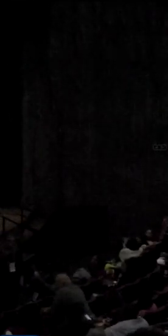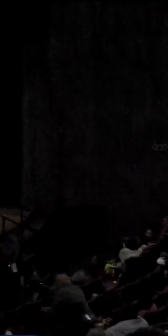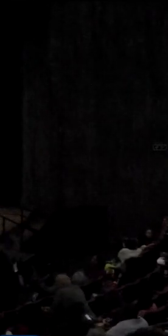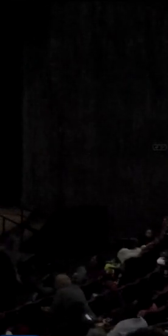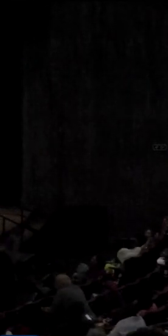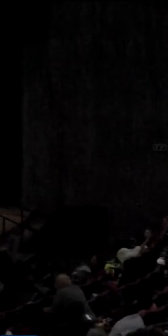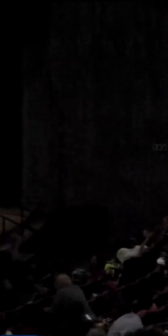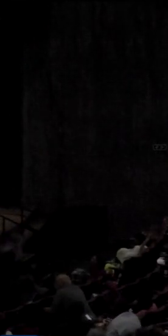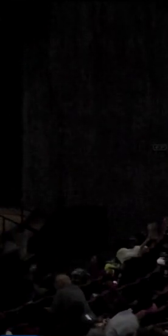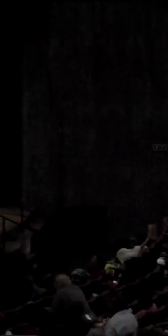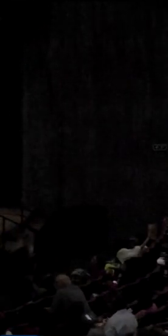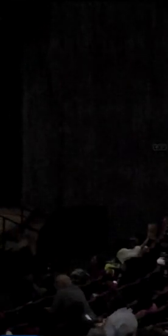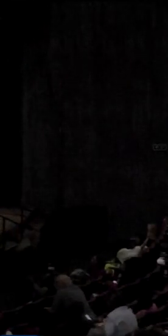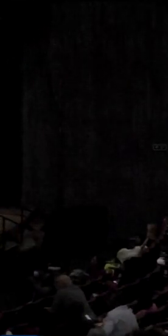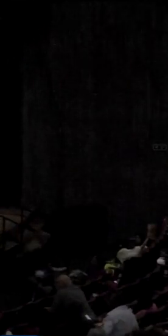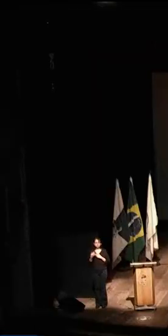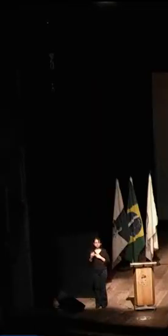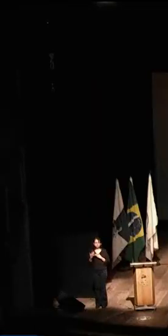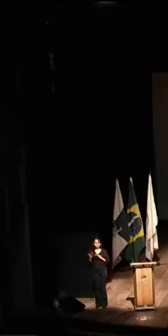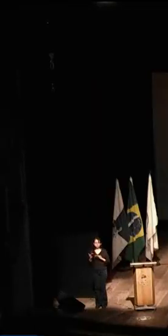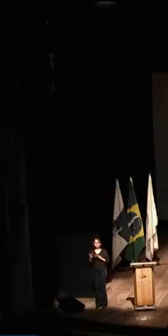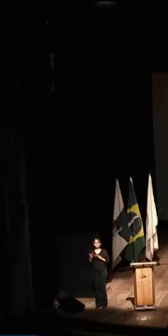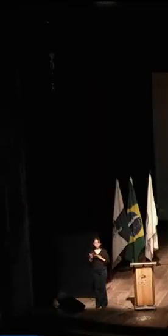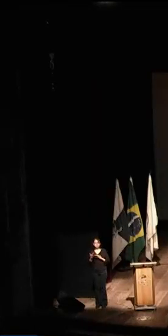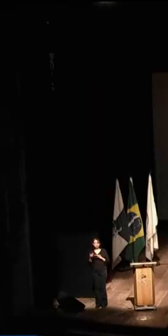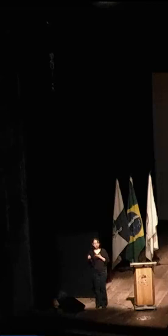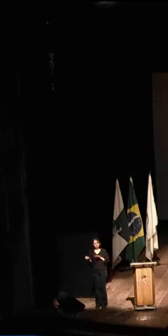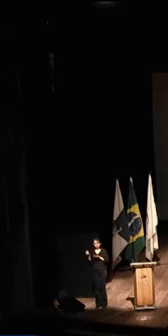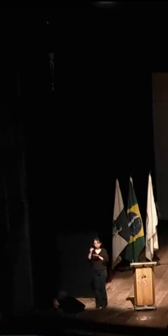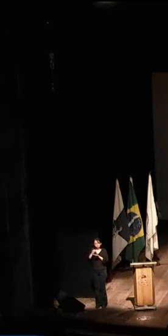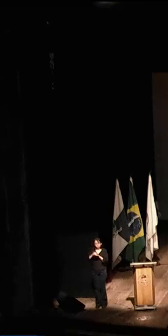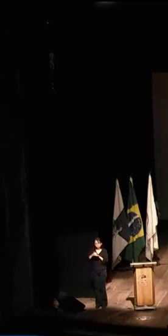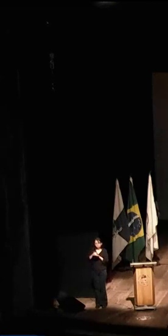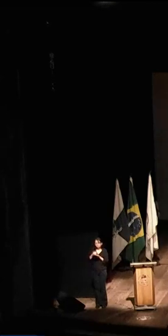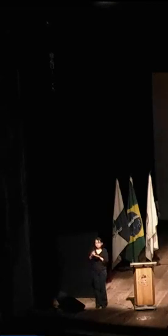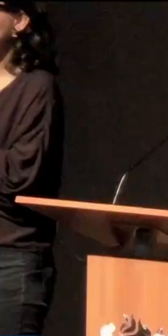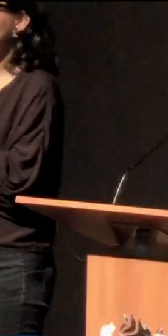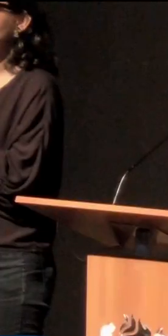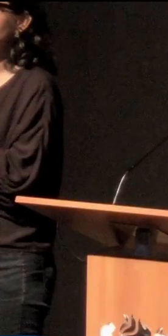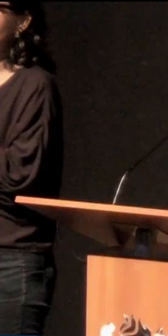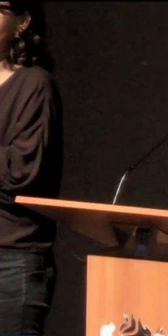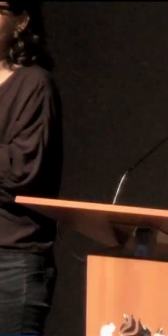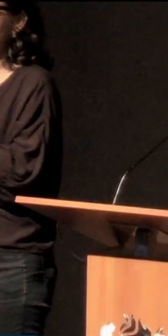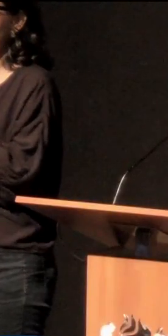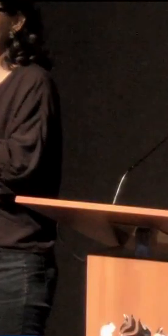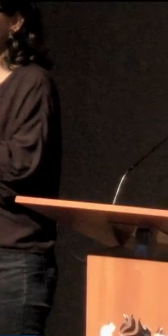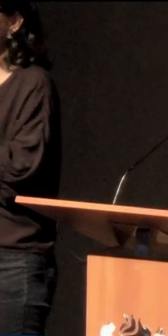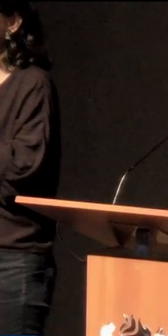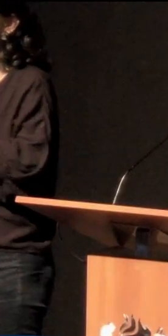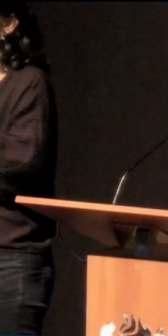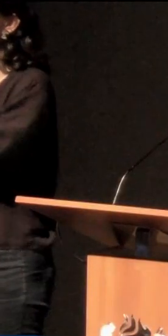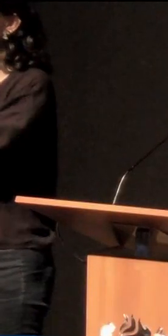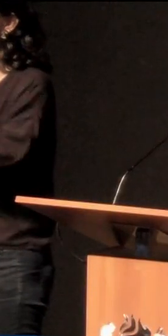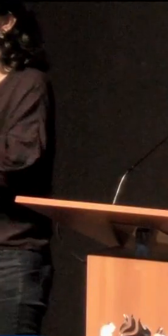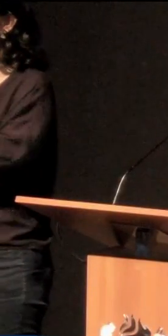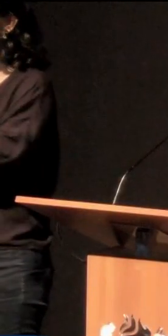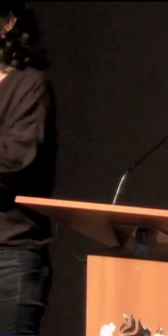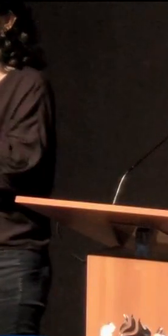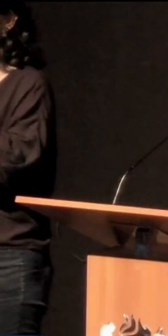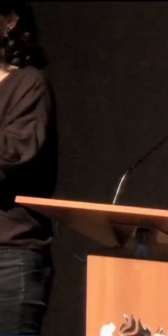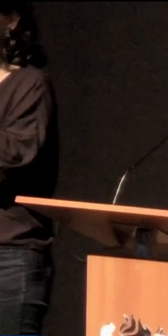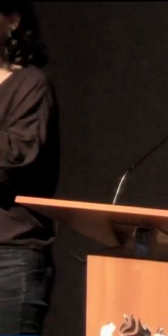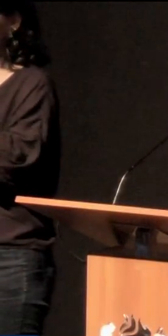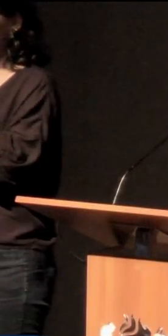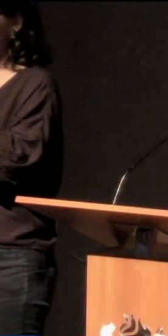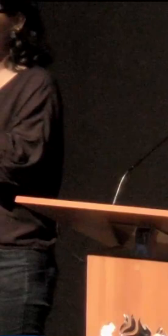assunto entrou na minha na minha agenda né Na Minha pauta pela parceria eh eh com um grupo da